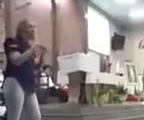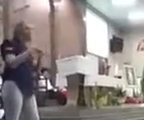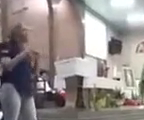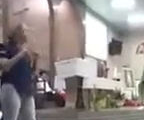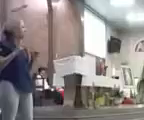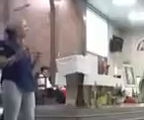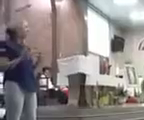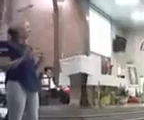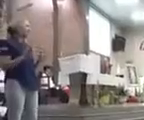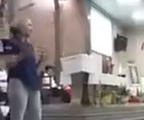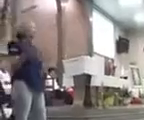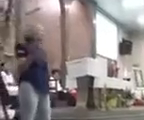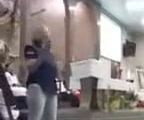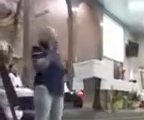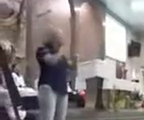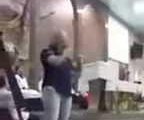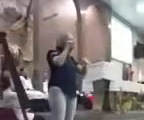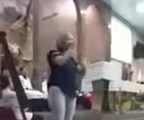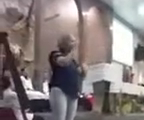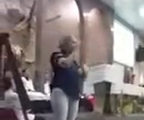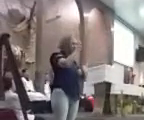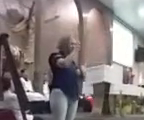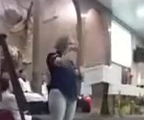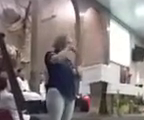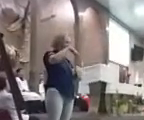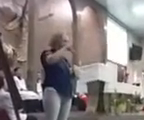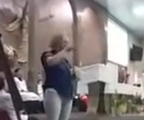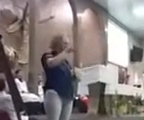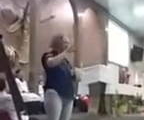Só o SEGME são mais de 500 jovens.